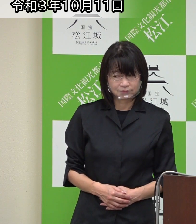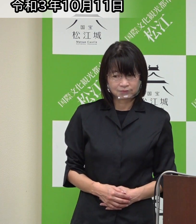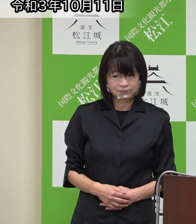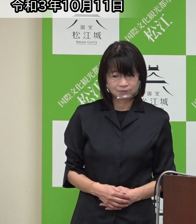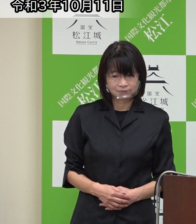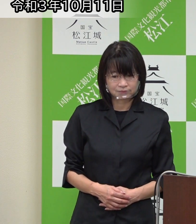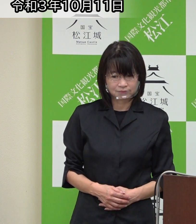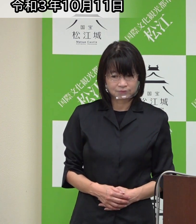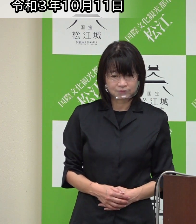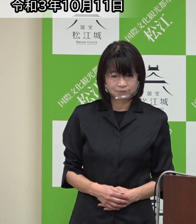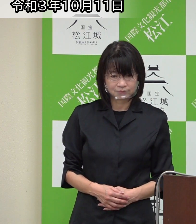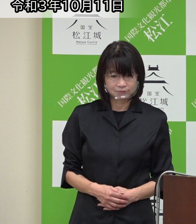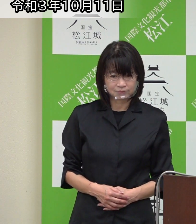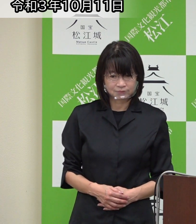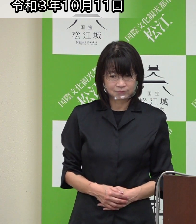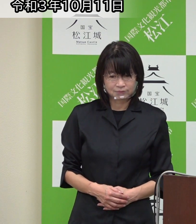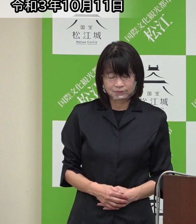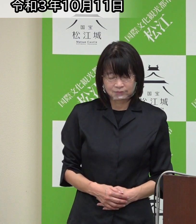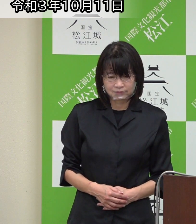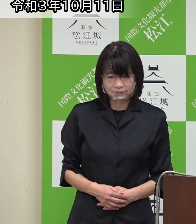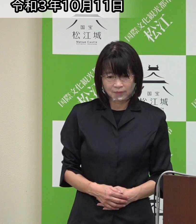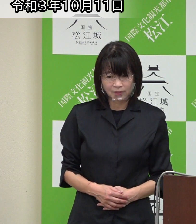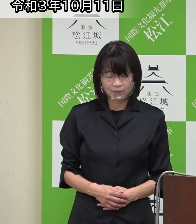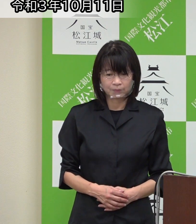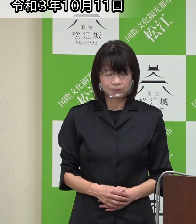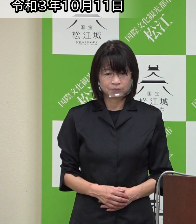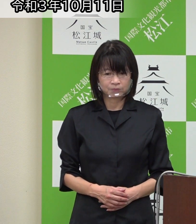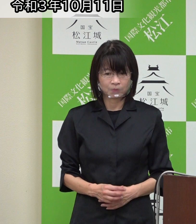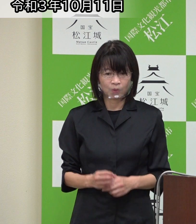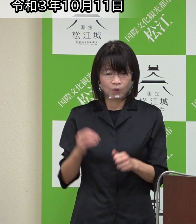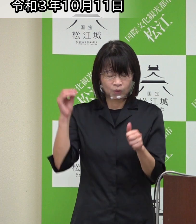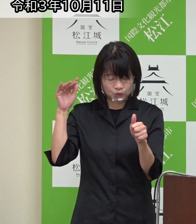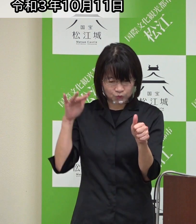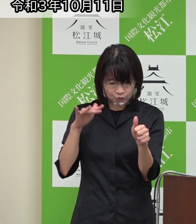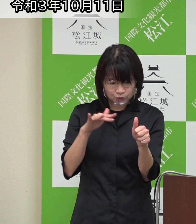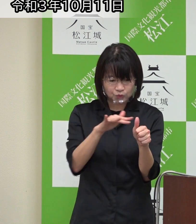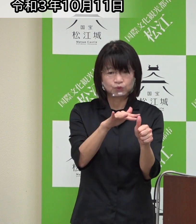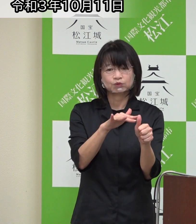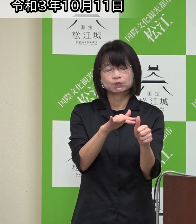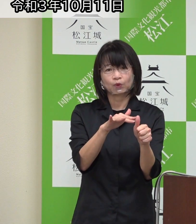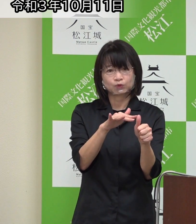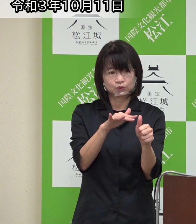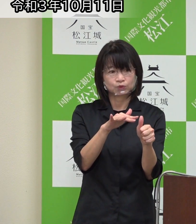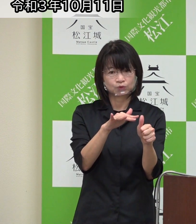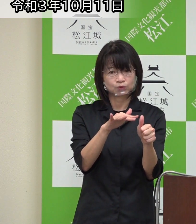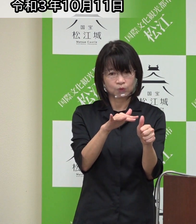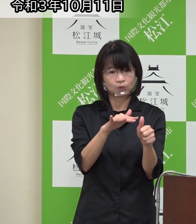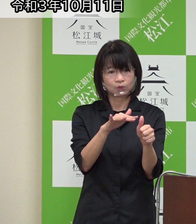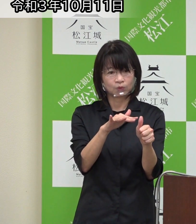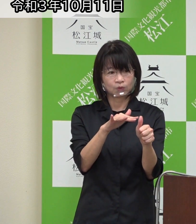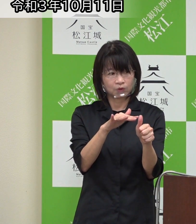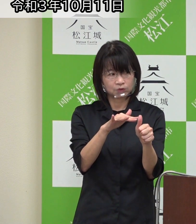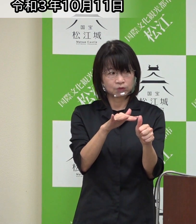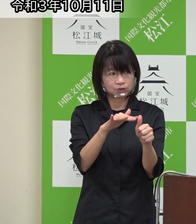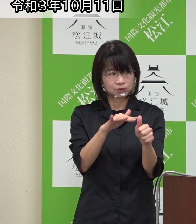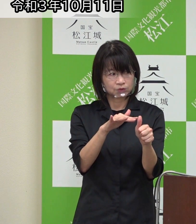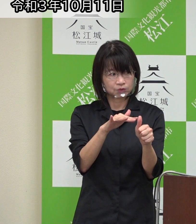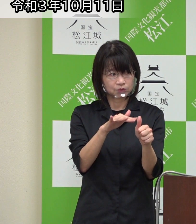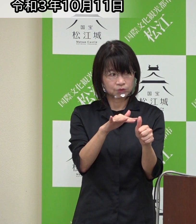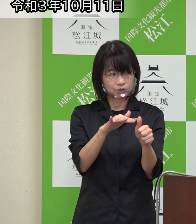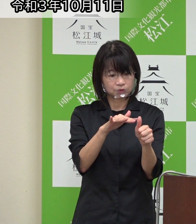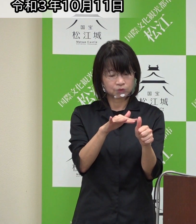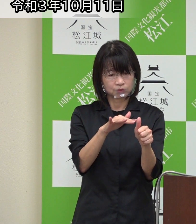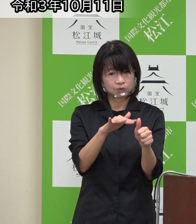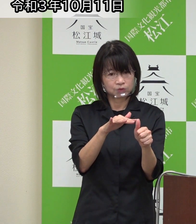のツイッターに関してその注目を集めるようなこう施策であったり取り組みをされたいというようなお考